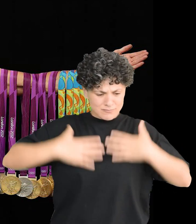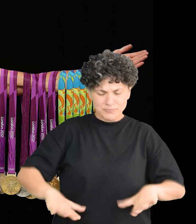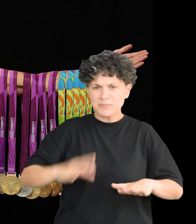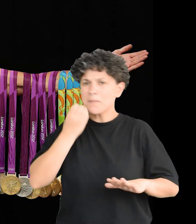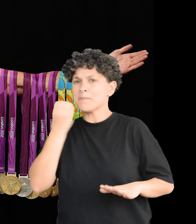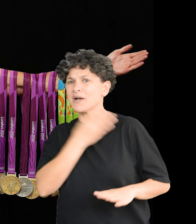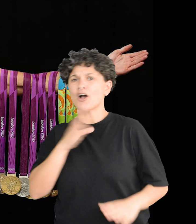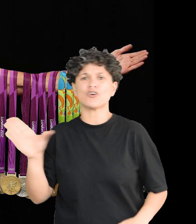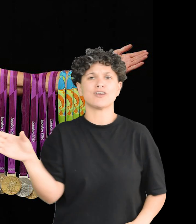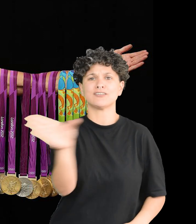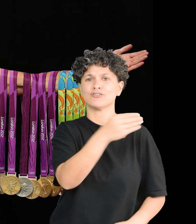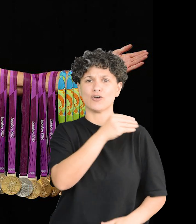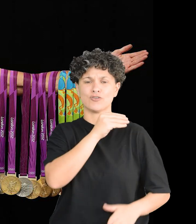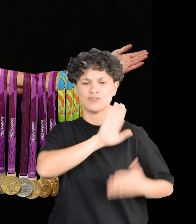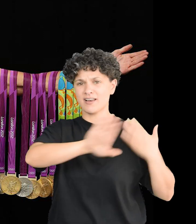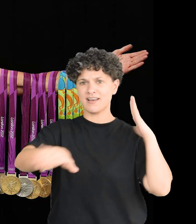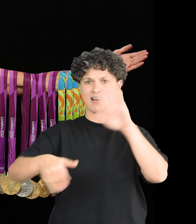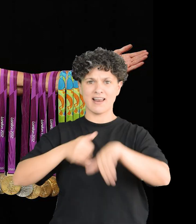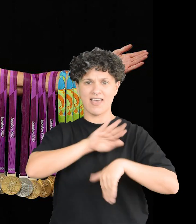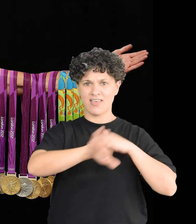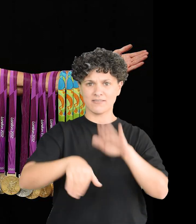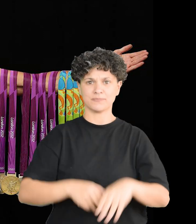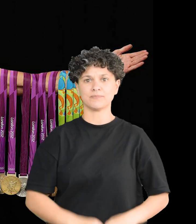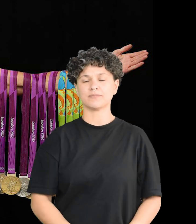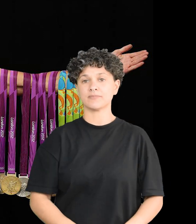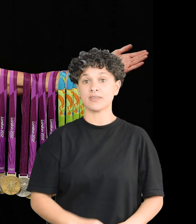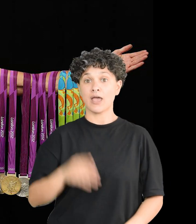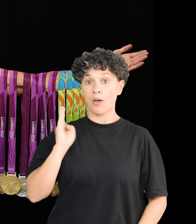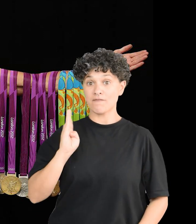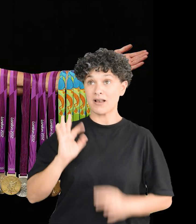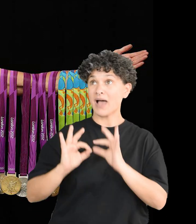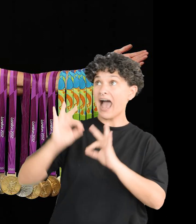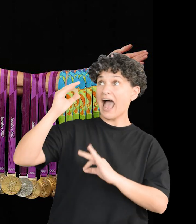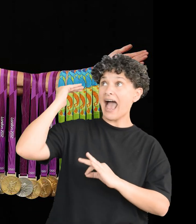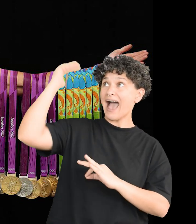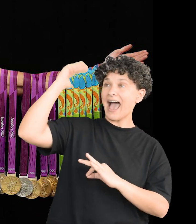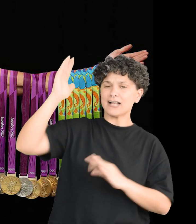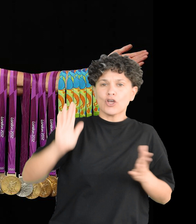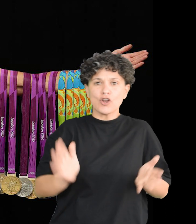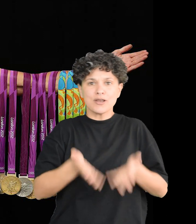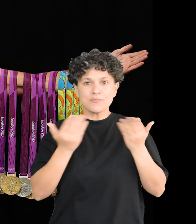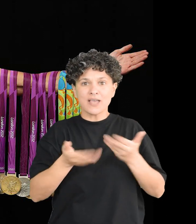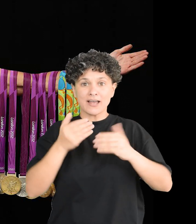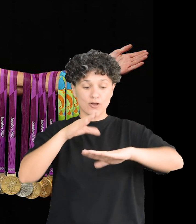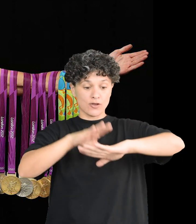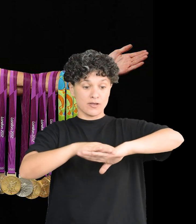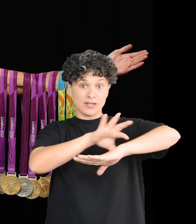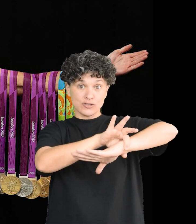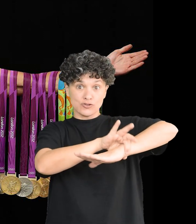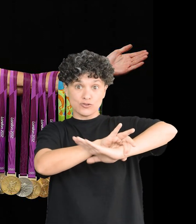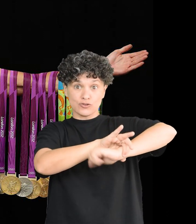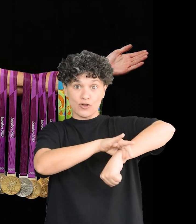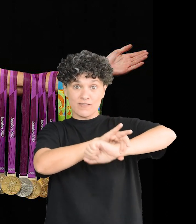invencible en el agua fels era alto y liviano con tobillos muy